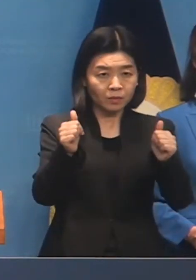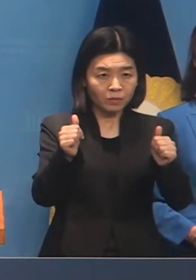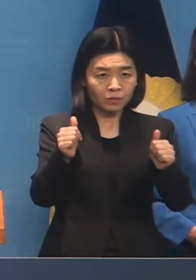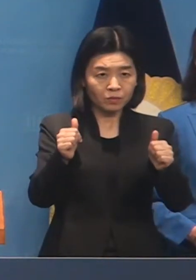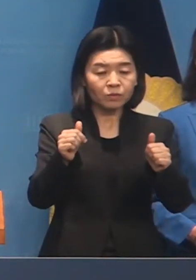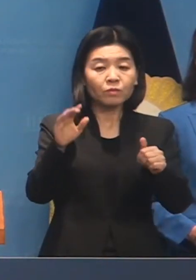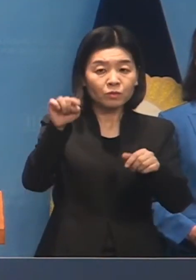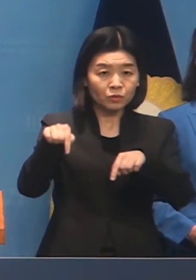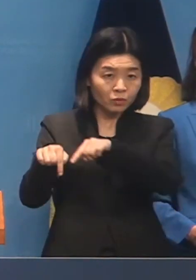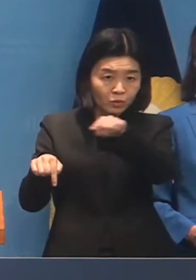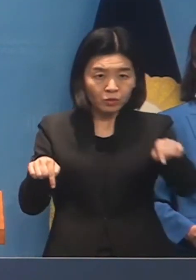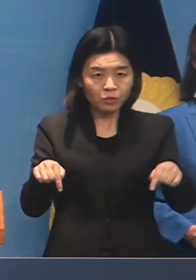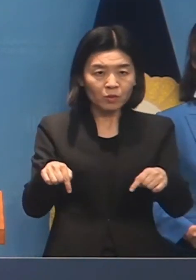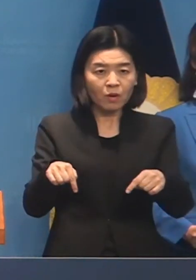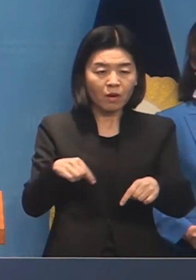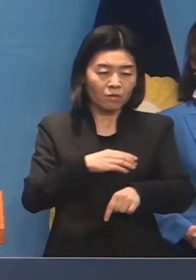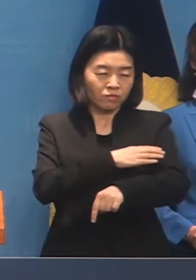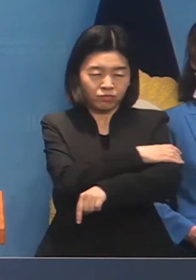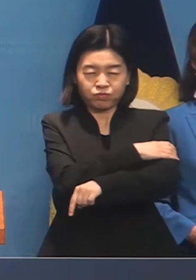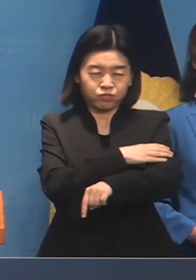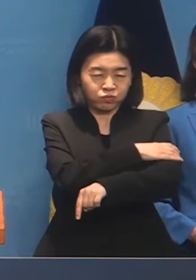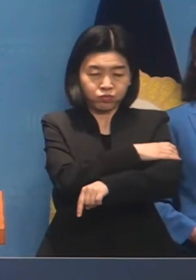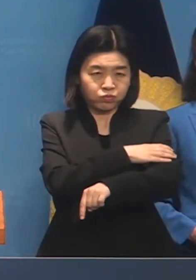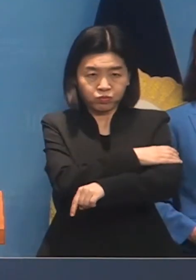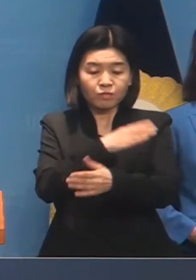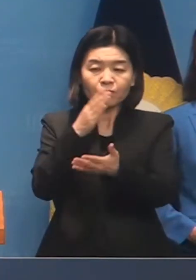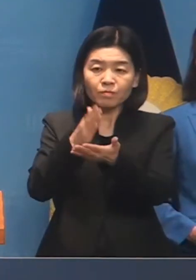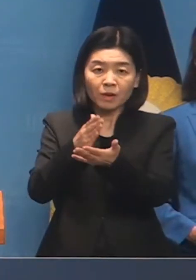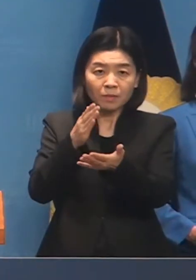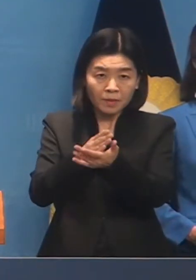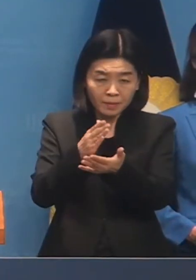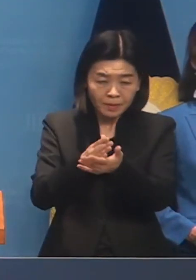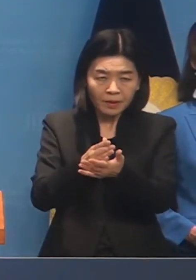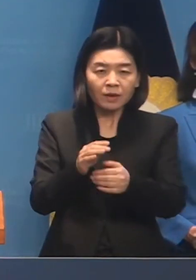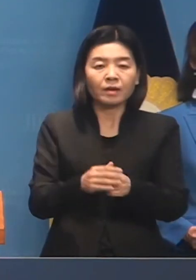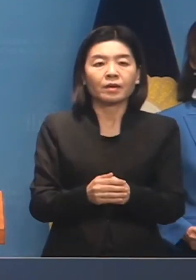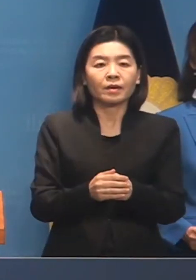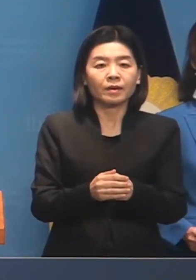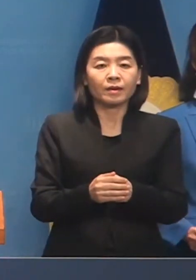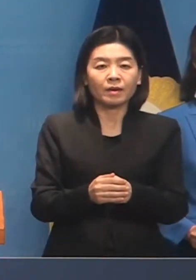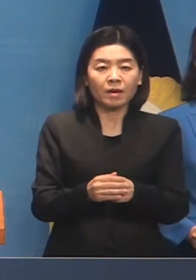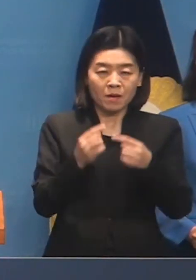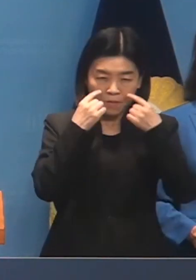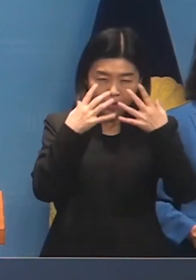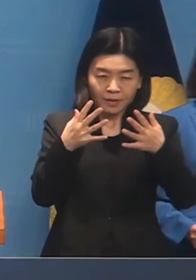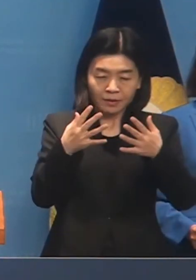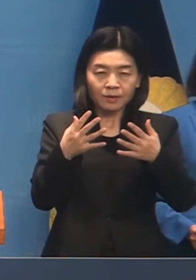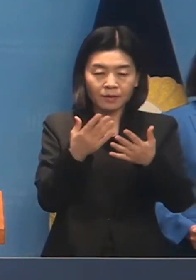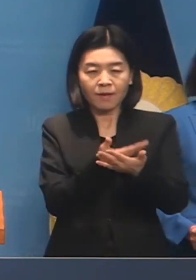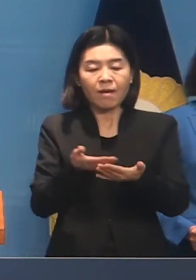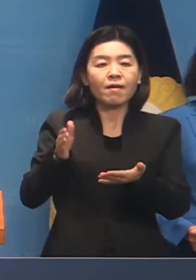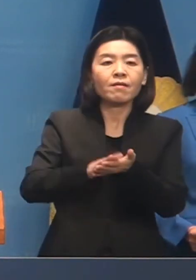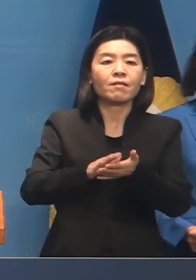이상 법복 권력으로 군림하지 않도록 성역 없는 사법개혁이 절실합니다.